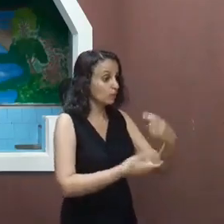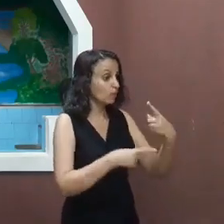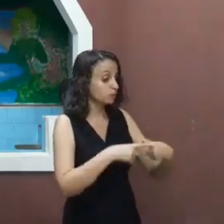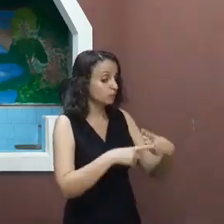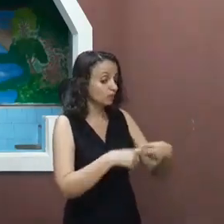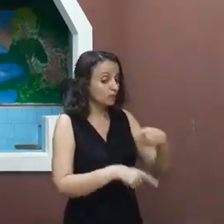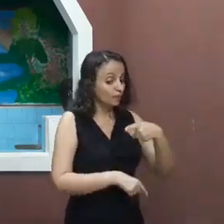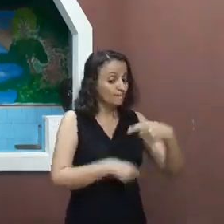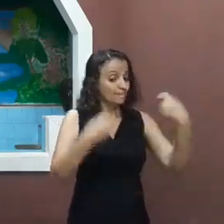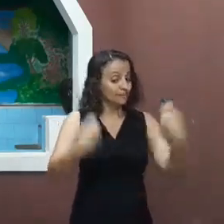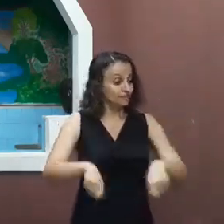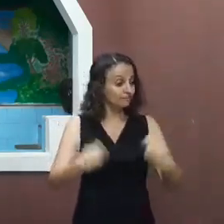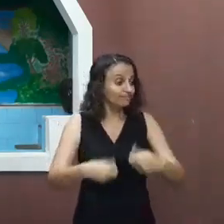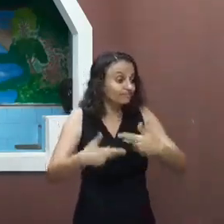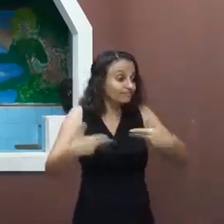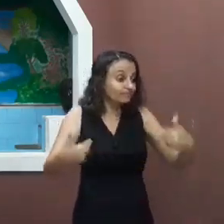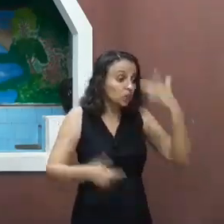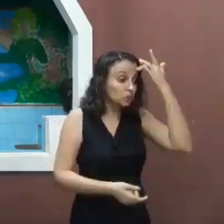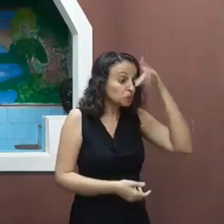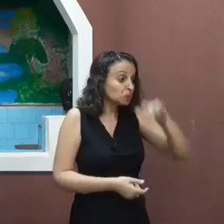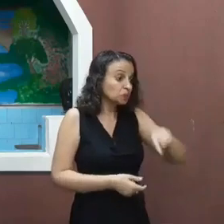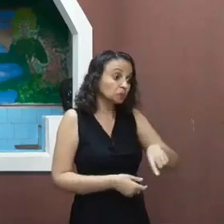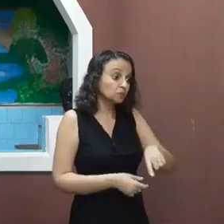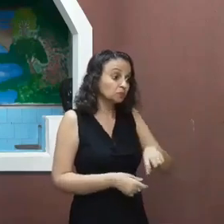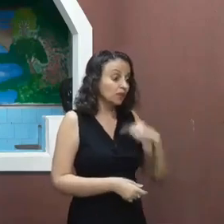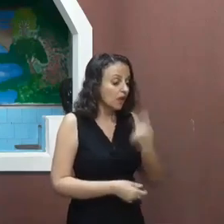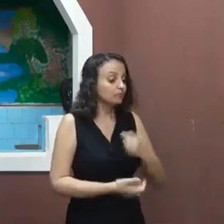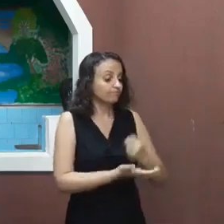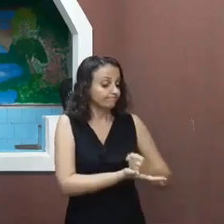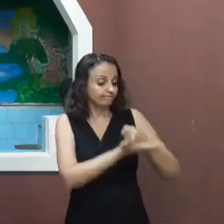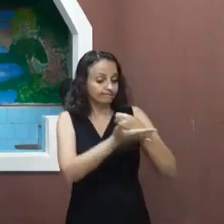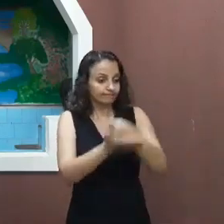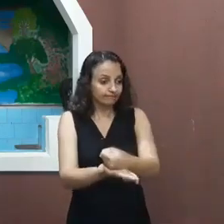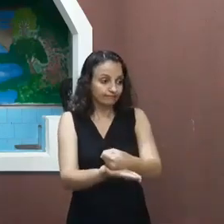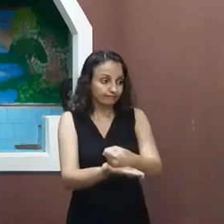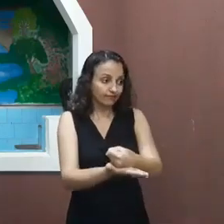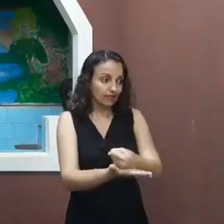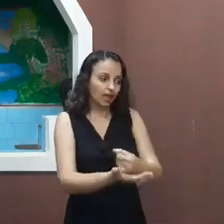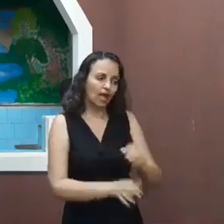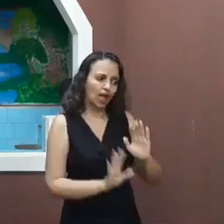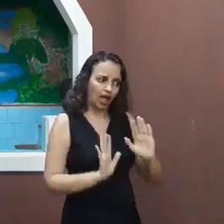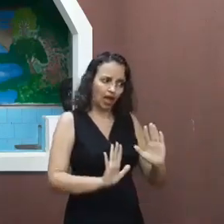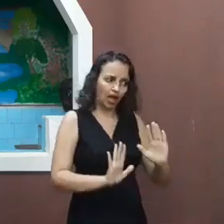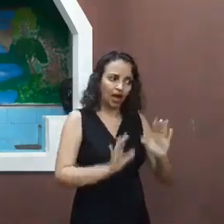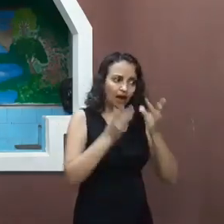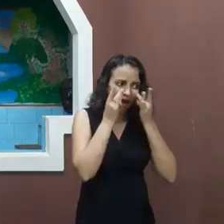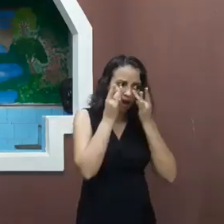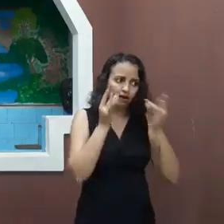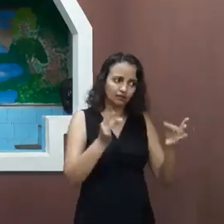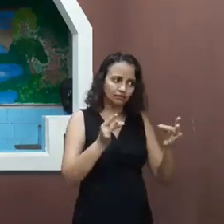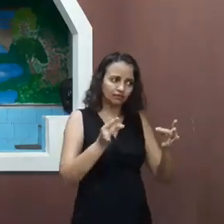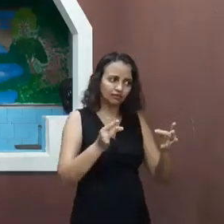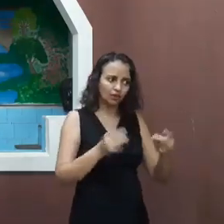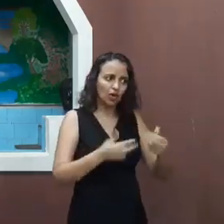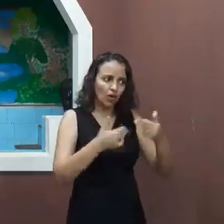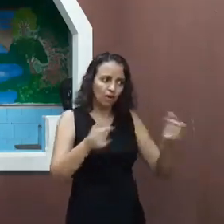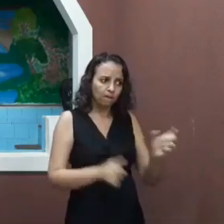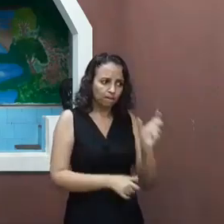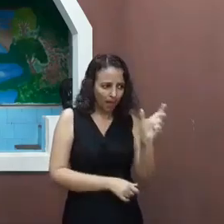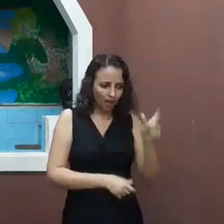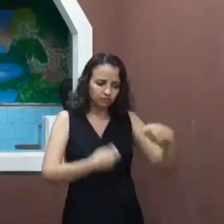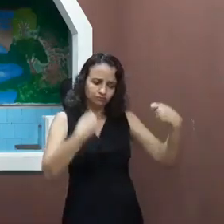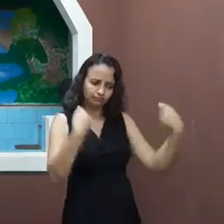do outro irmão. Veja bem, eu estou falando necessidade, não estou falando luxo não,